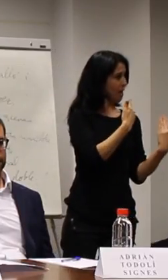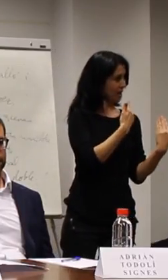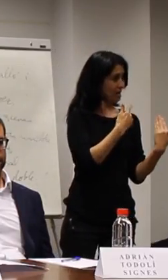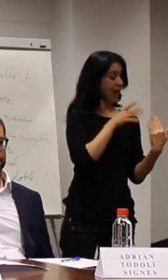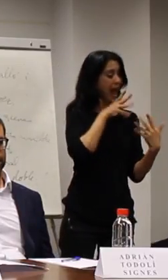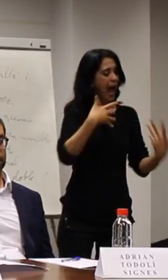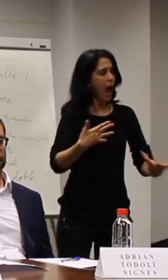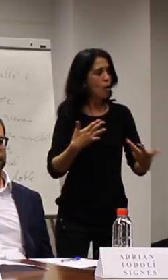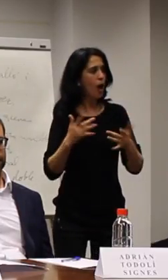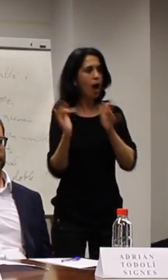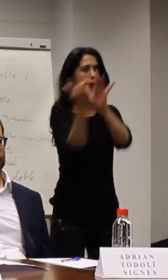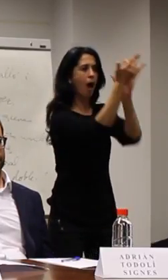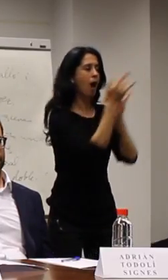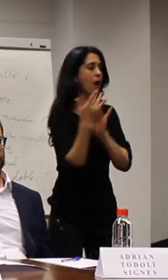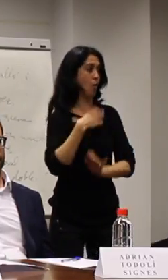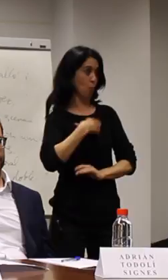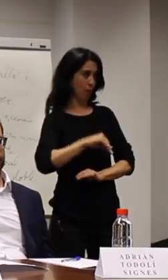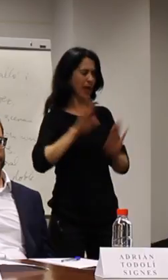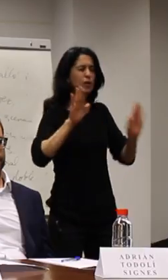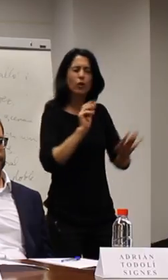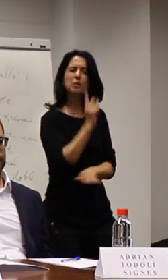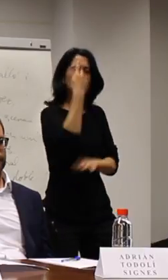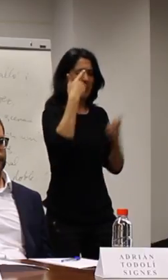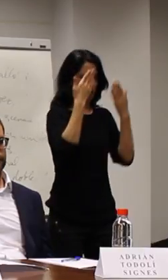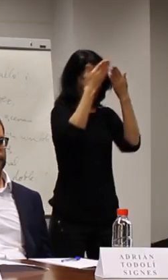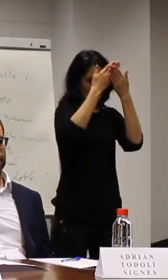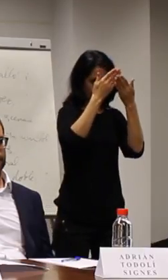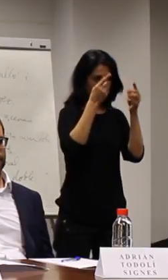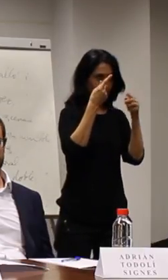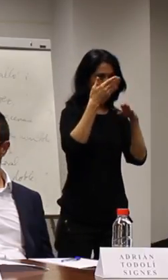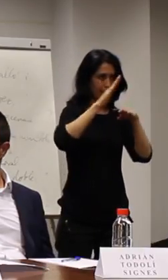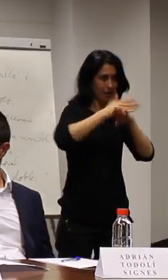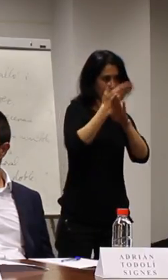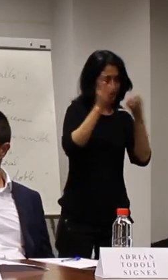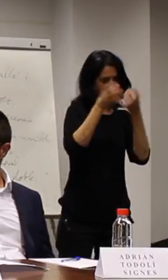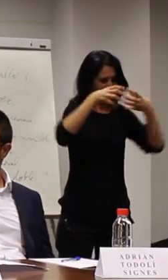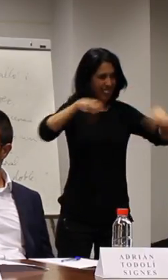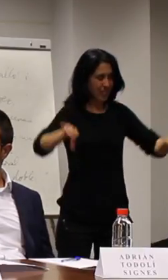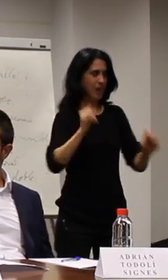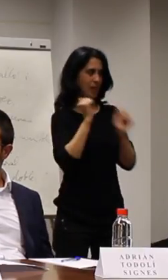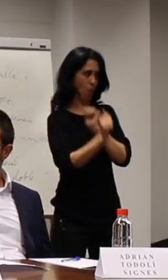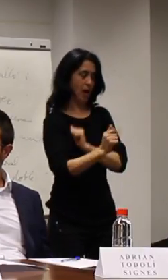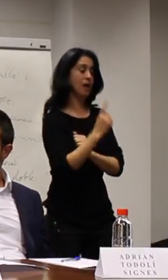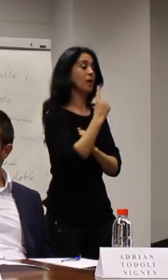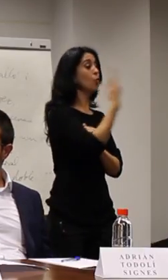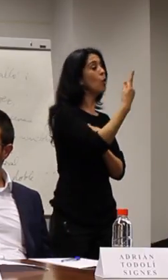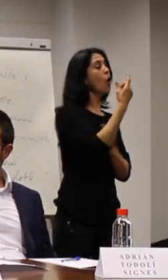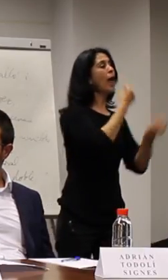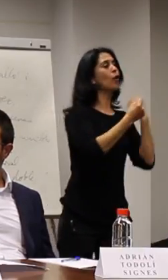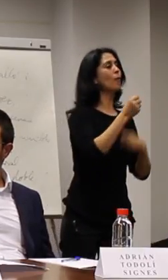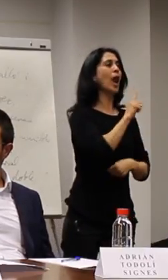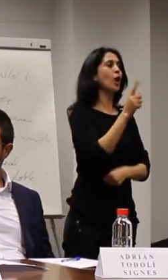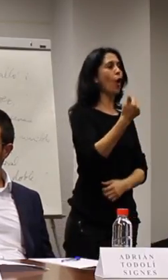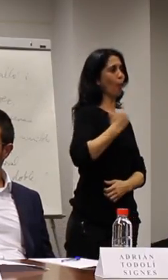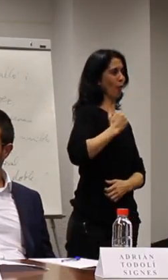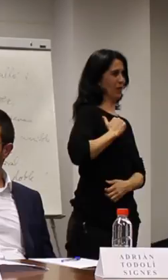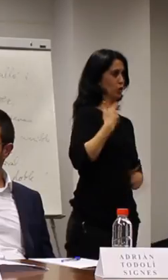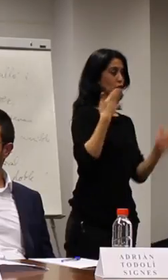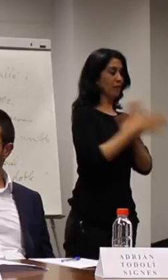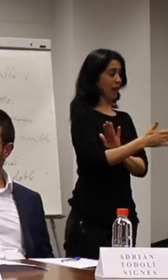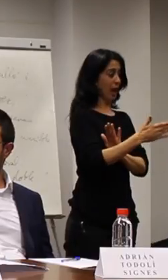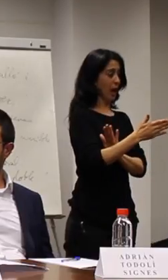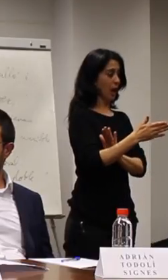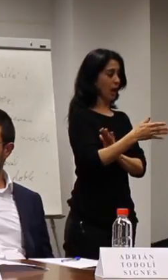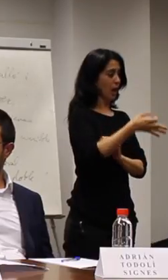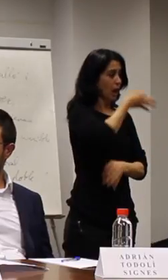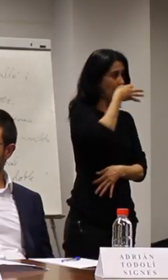decir, entonces lo que creo que hay que distinguir es, primero, lo que es una economía de non-profit, es decir, aquella economía que no persigue ánimo de lucro y la que persigue